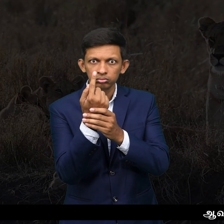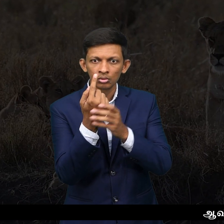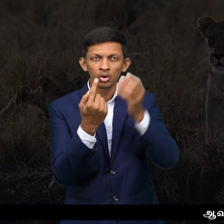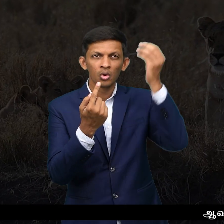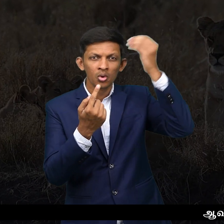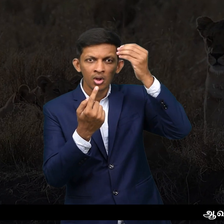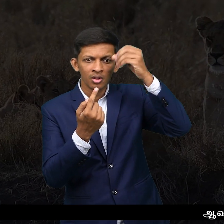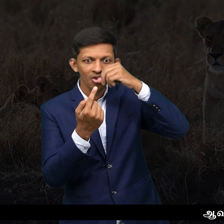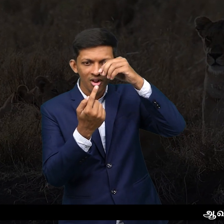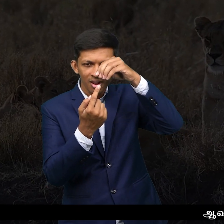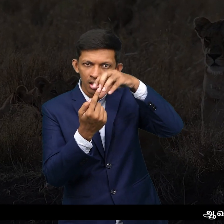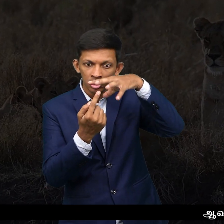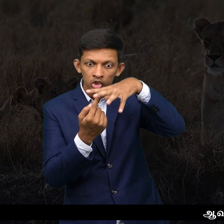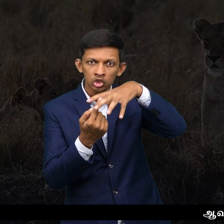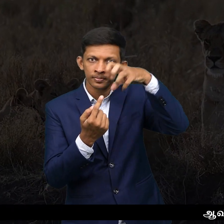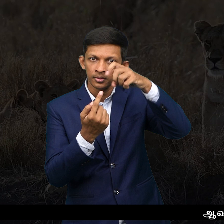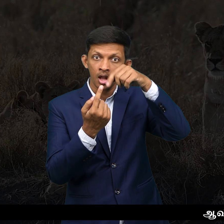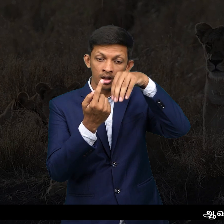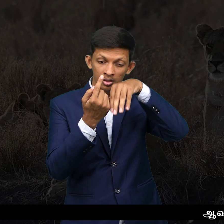ஆவியுயிர்ப்பு,